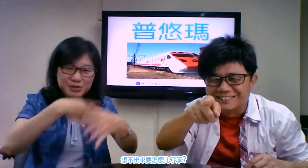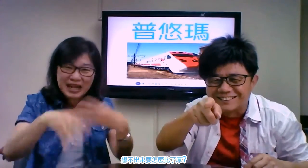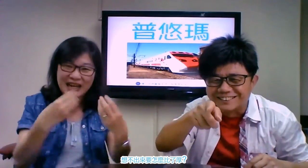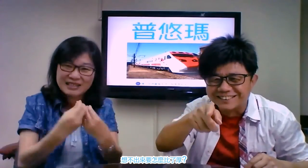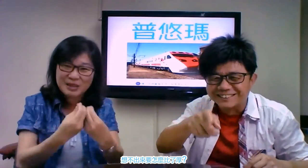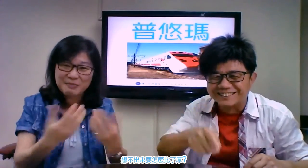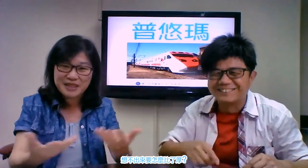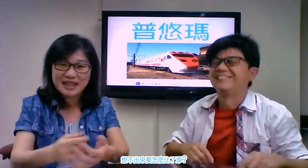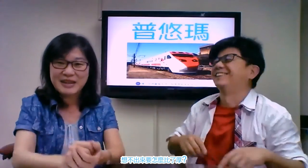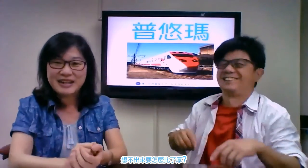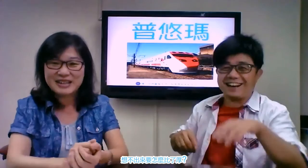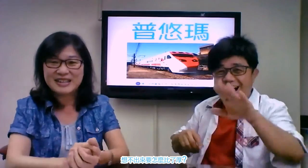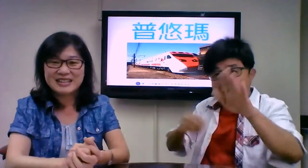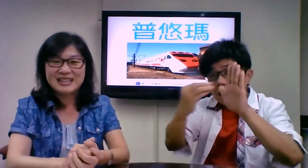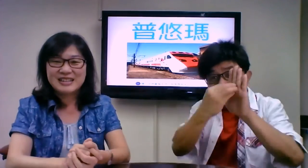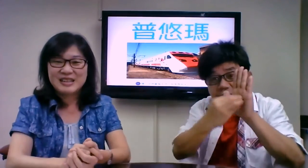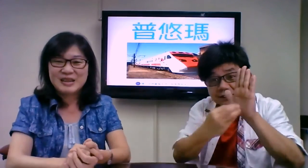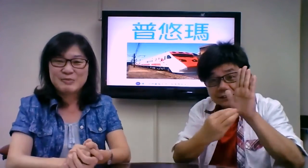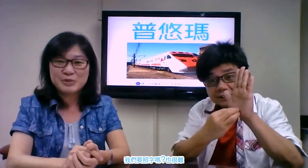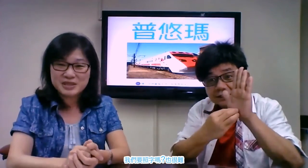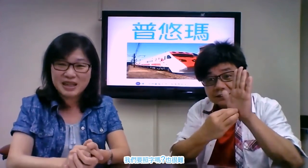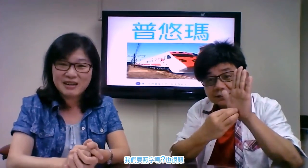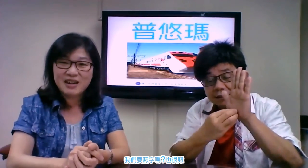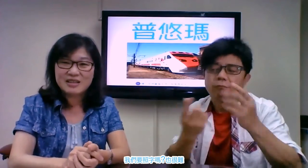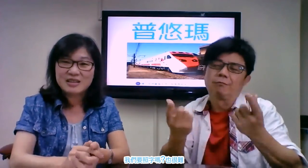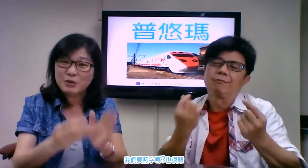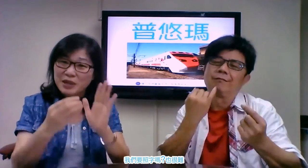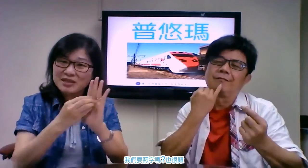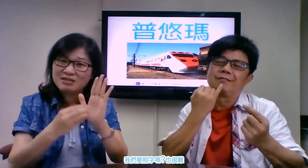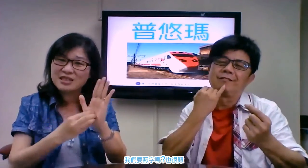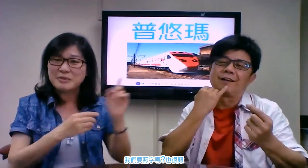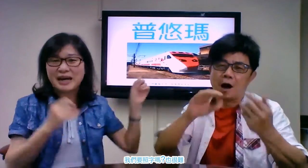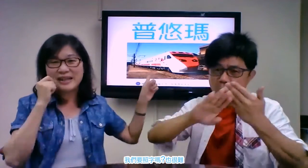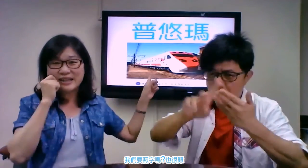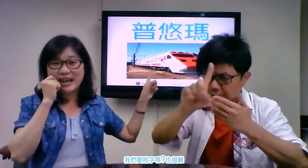想不出来要怎么比了哈。不知道哈，我们要造字吗？也很难。